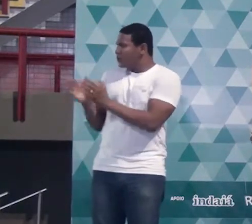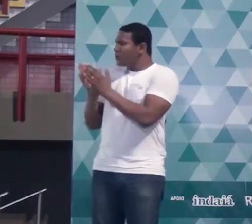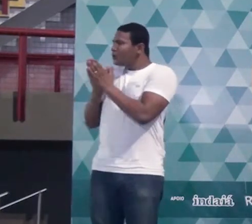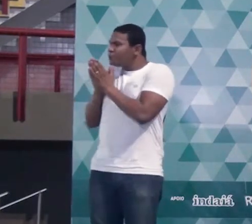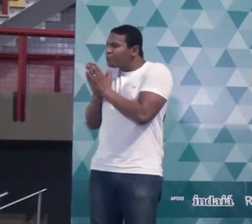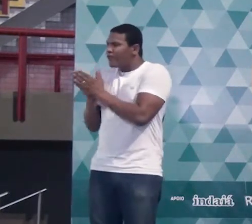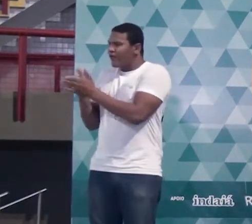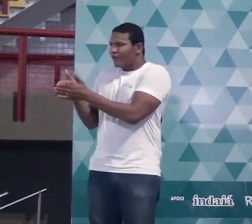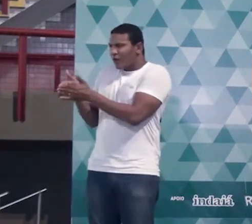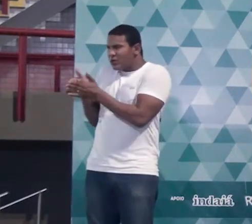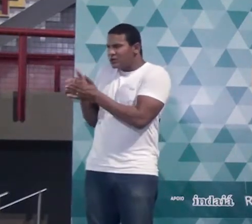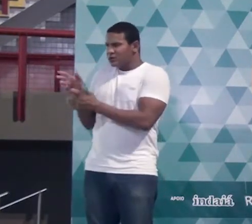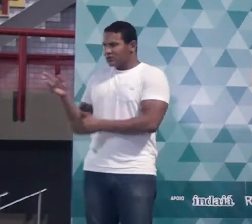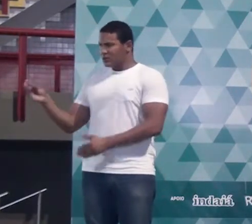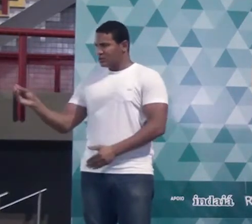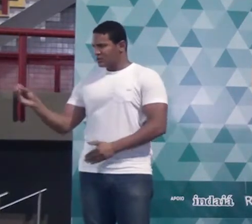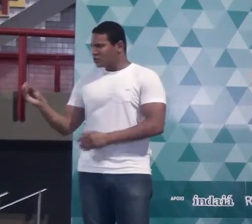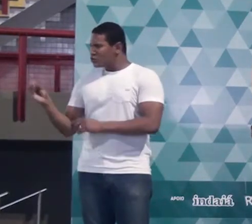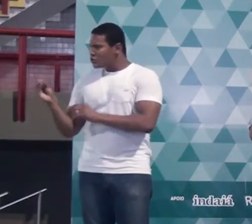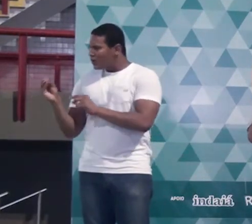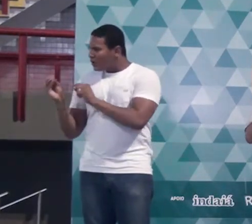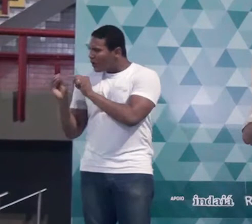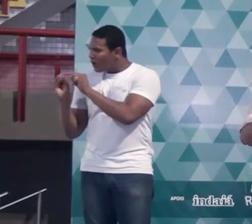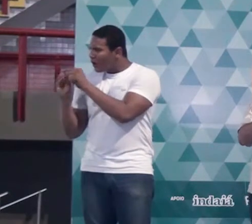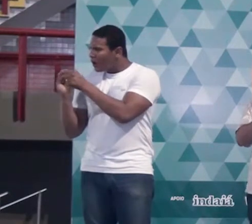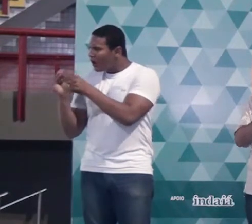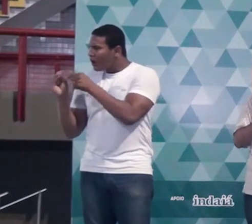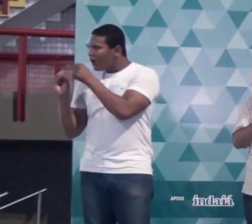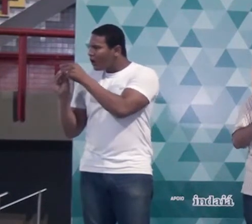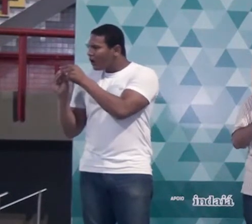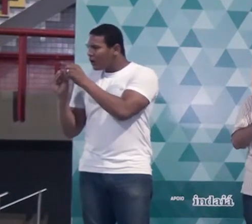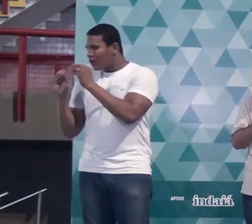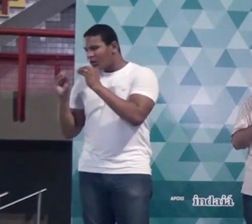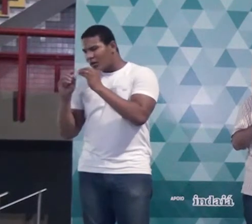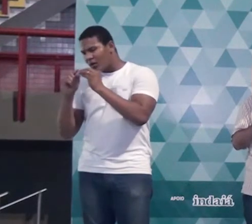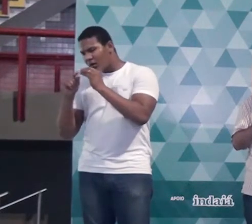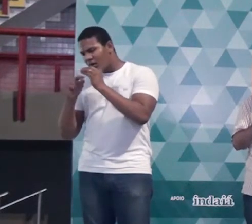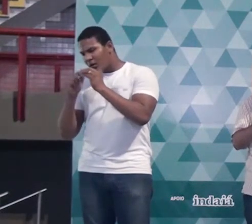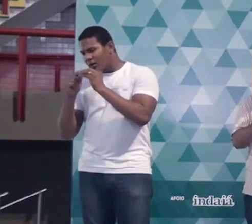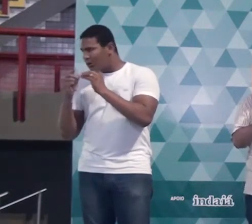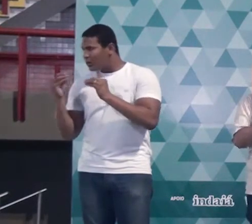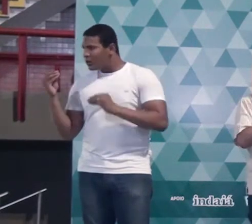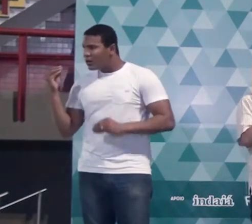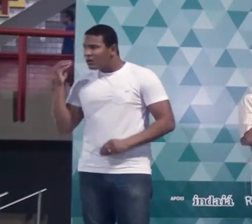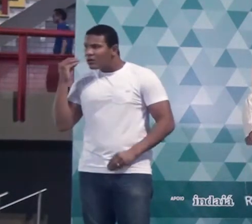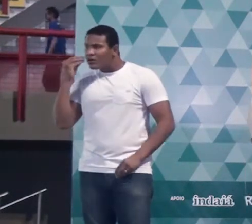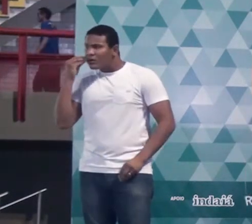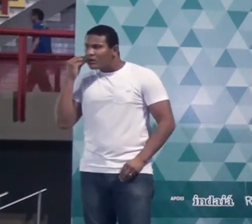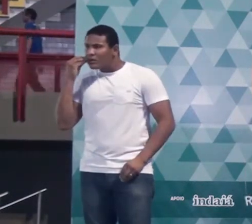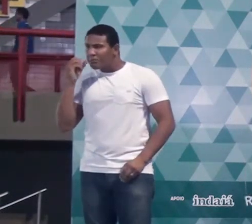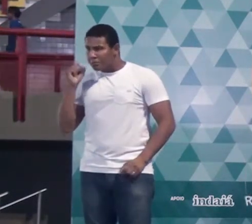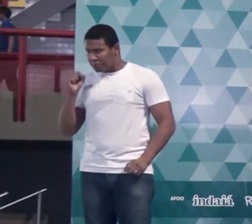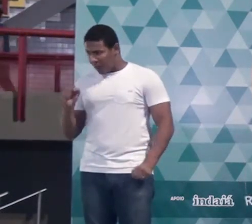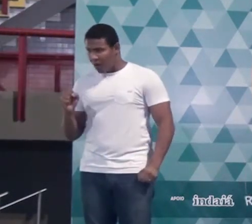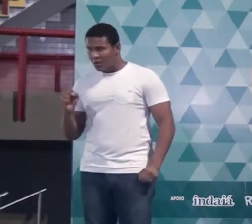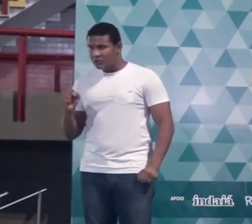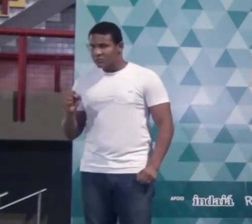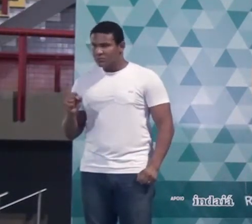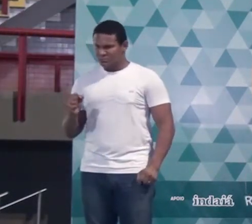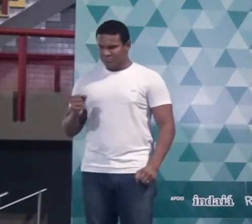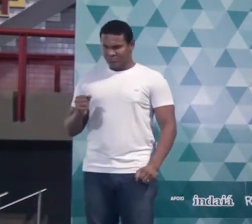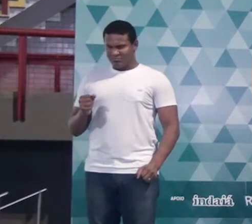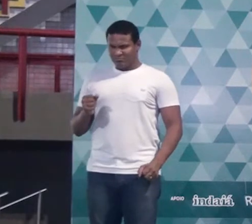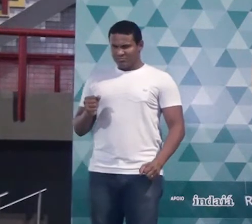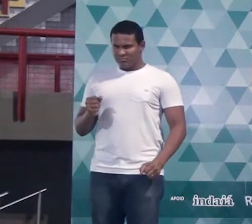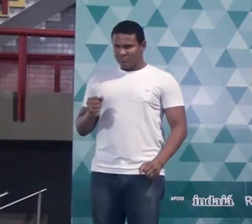obséquio, poderia oscular-me a face neste momento? Eu posso lhe dar